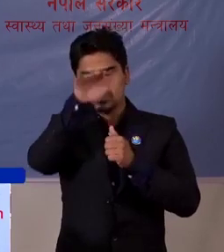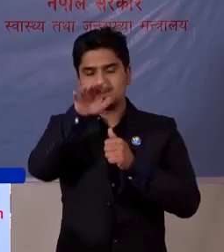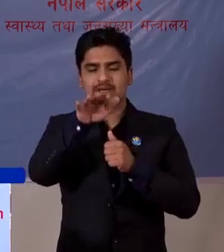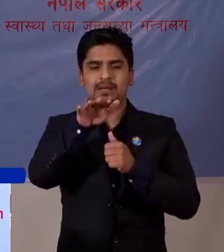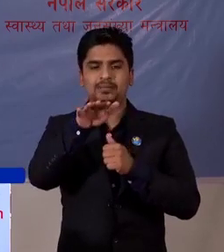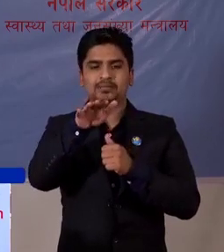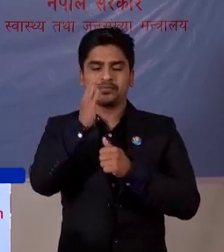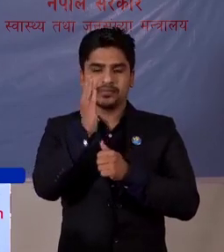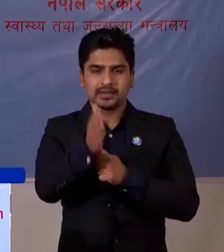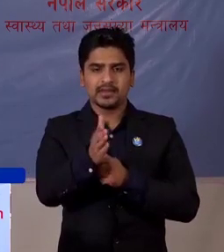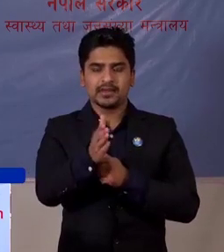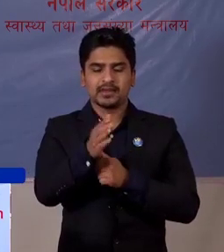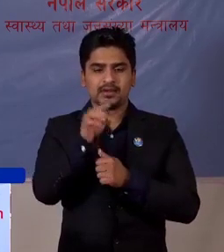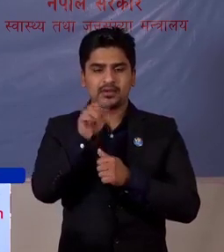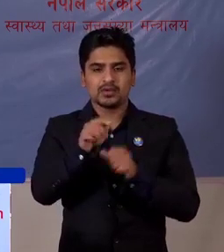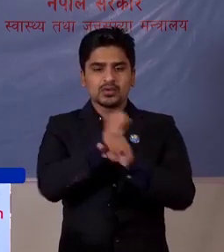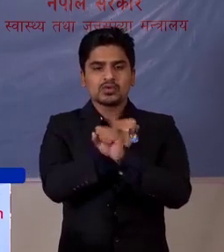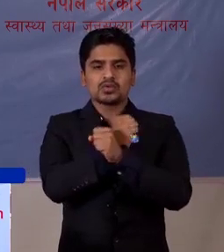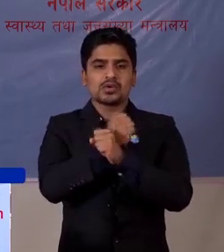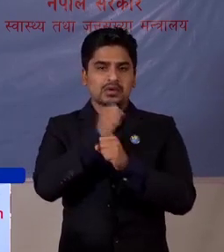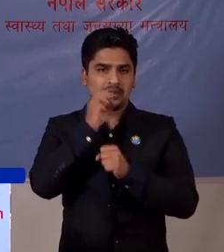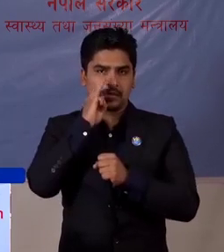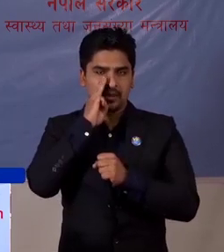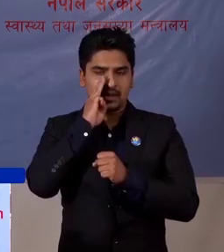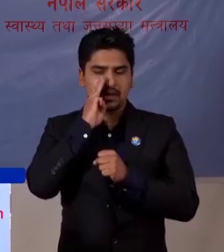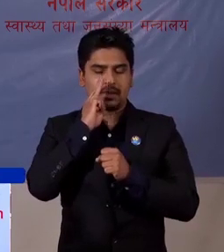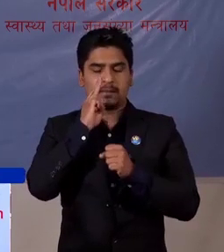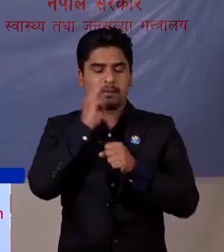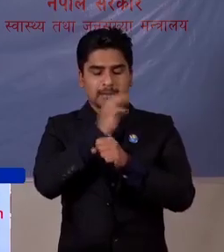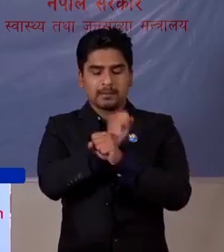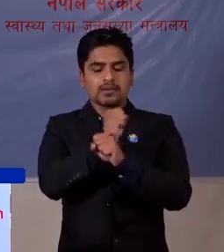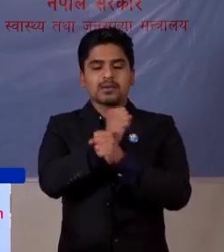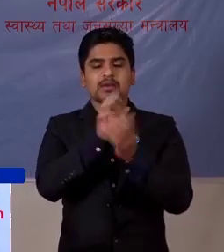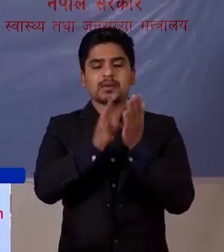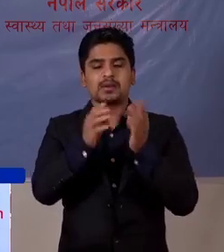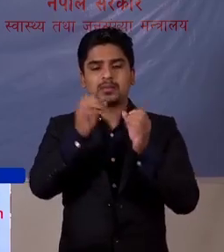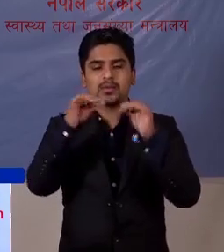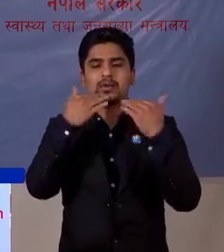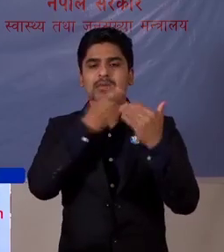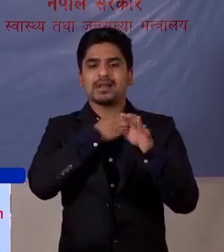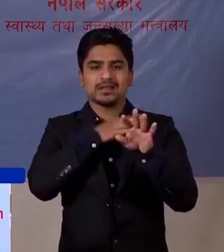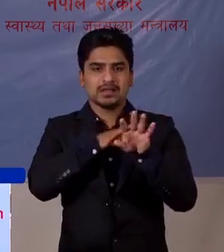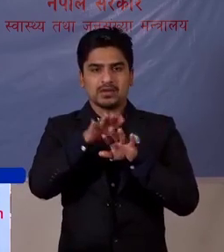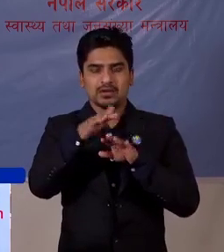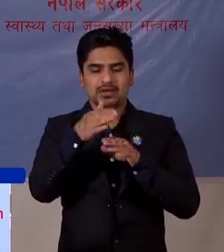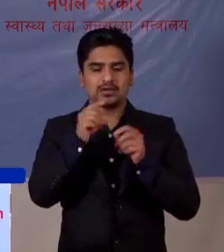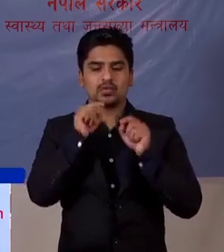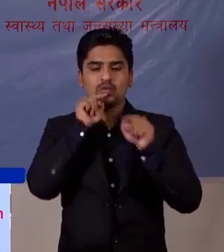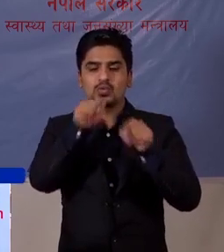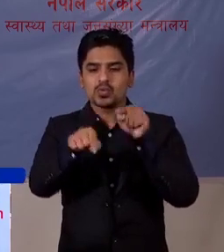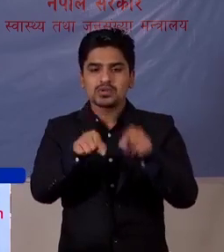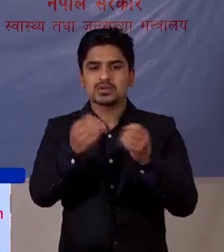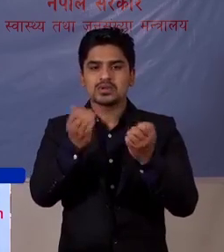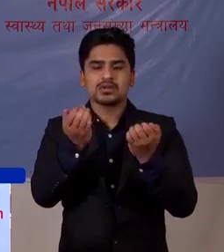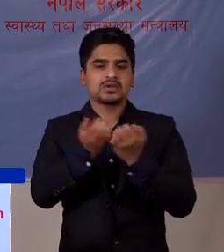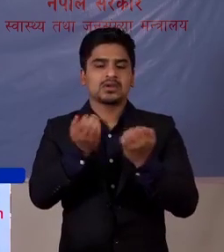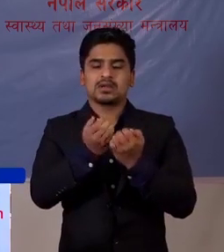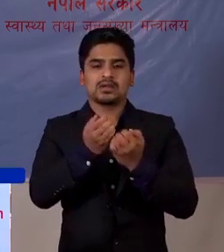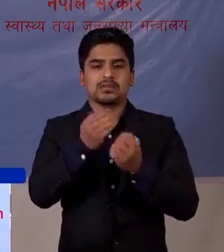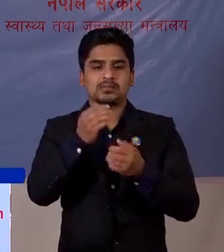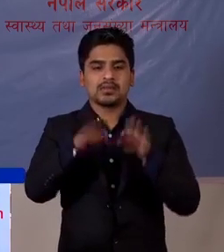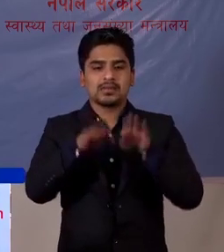तथा जानकारीले यो सङ्कटमा बाट प्रभावित मानिसहरूका विरुद्धमा दोषारोपण र भेदभाव बढाउँदैन